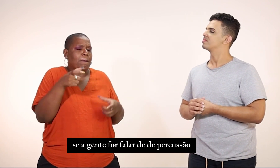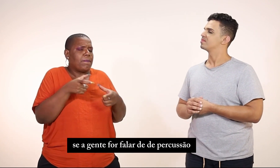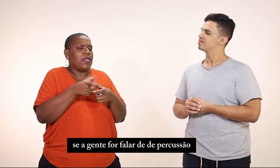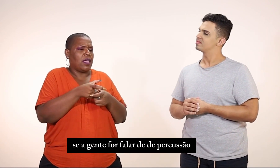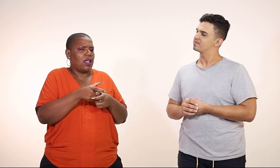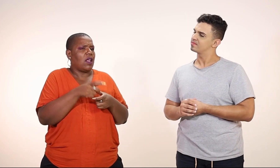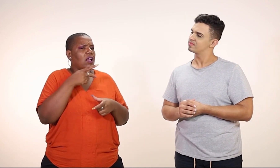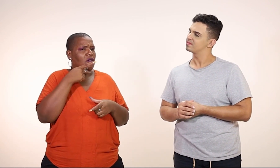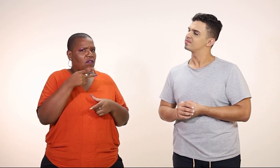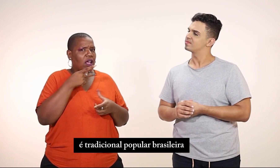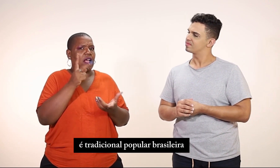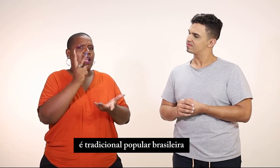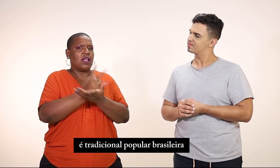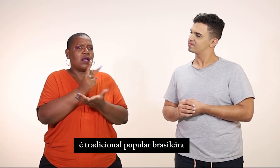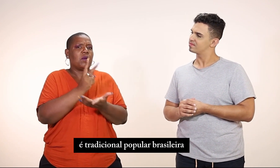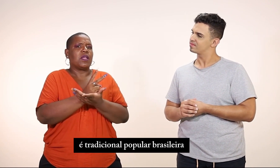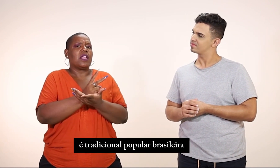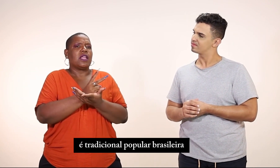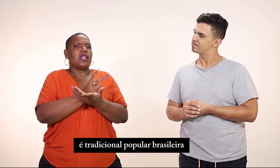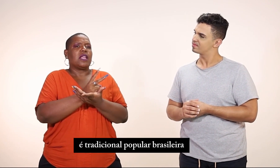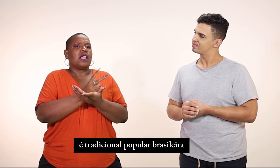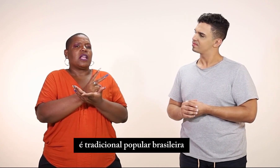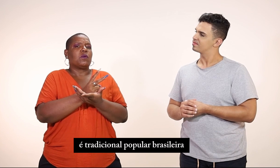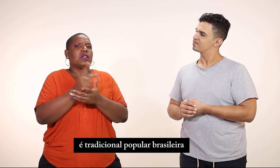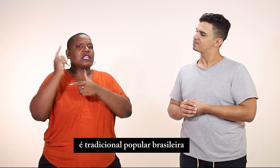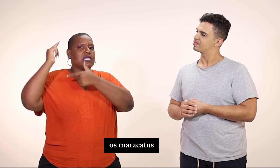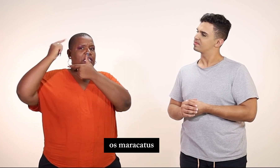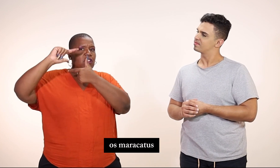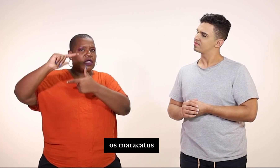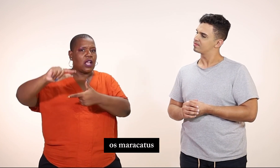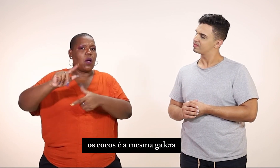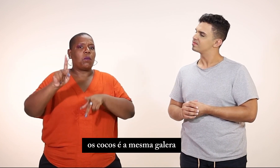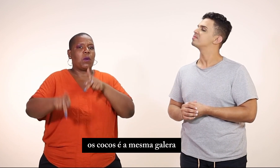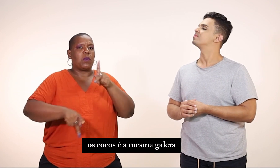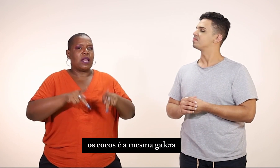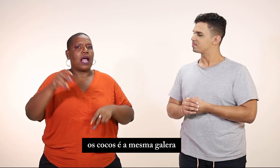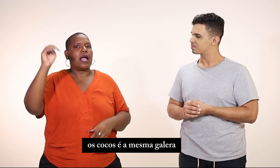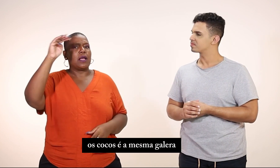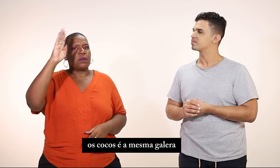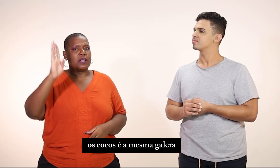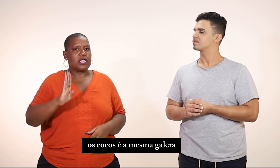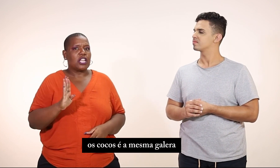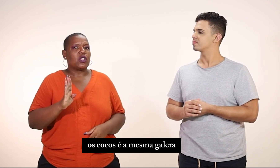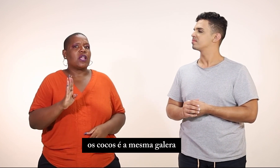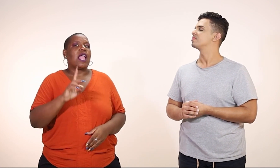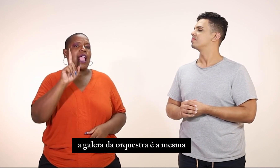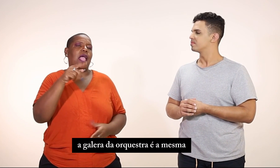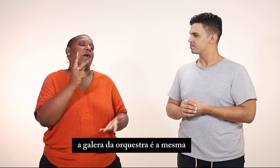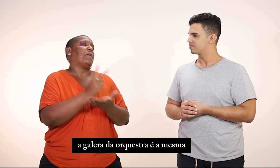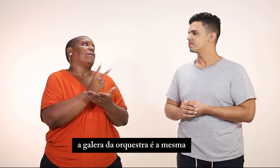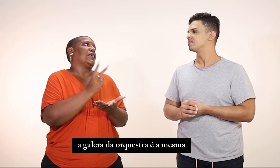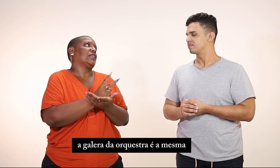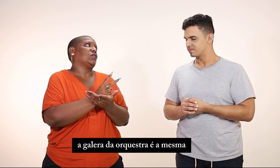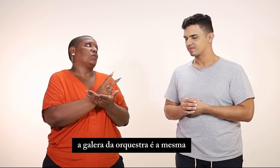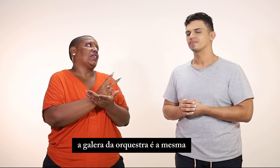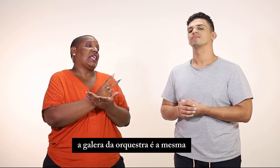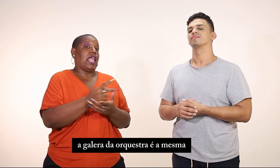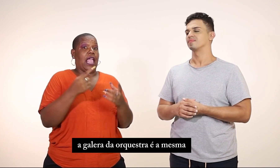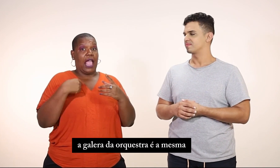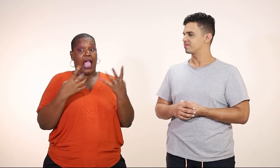percussão tradicional, popular brasileira, os maracatus, os cocos, é a mesma galera. A galera da orquestra é a mesma. A